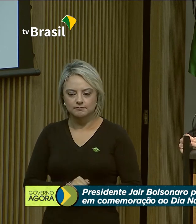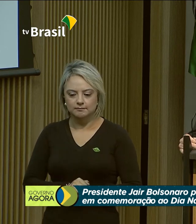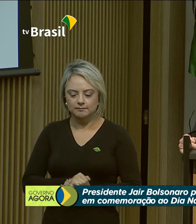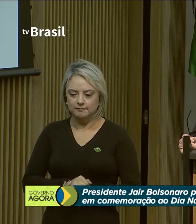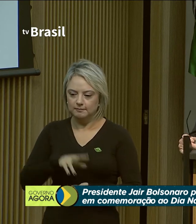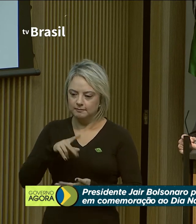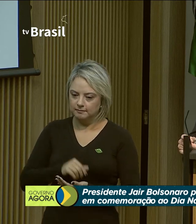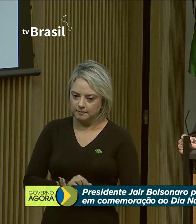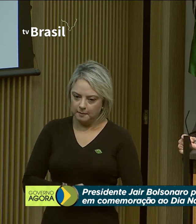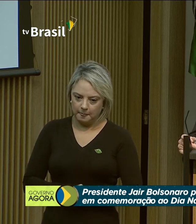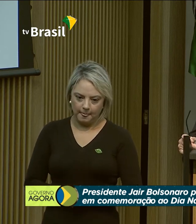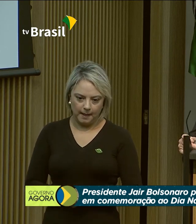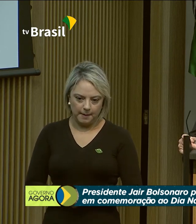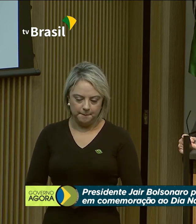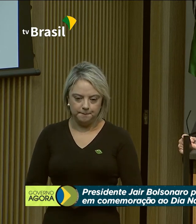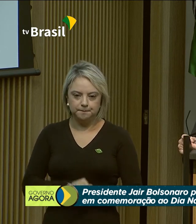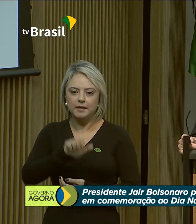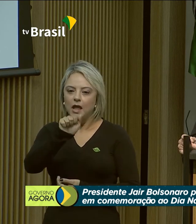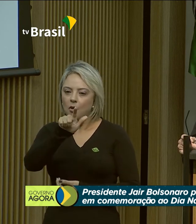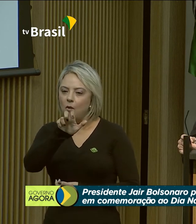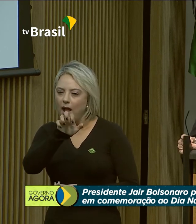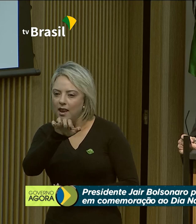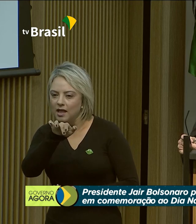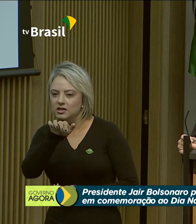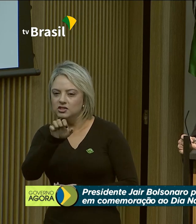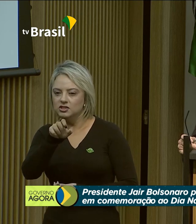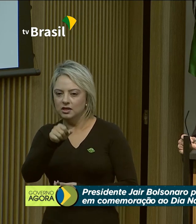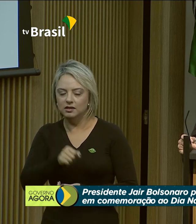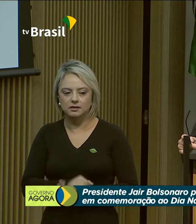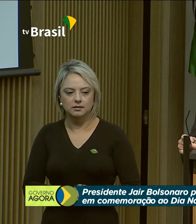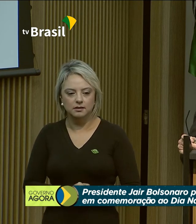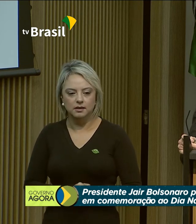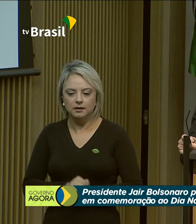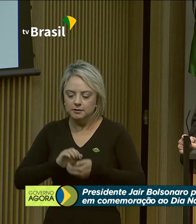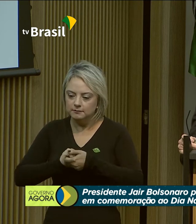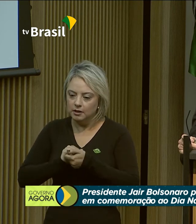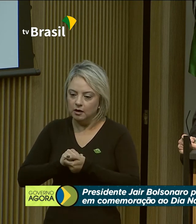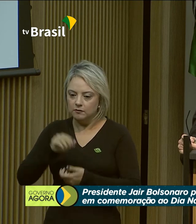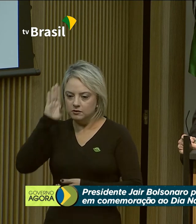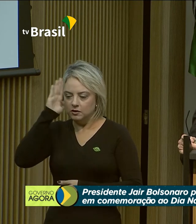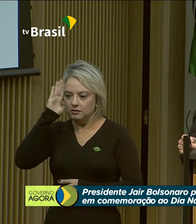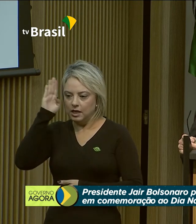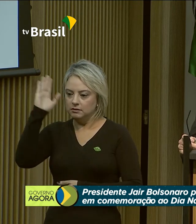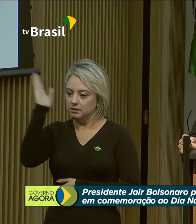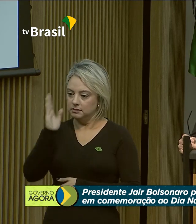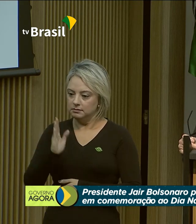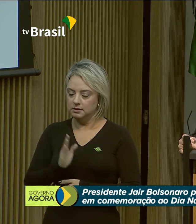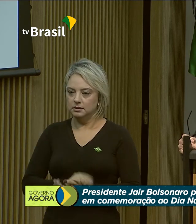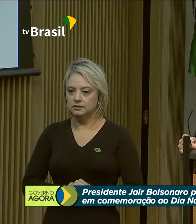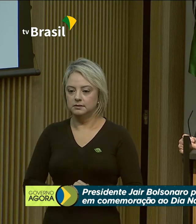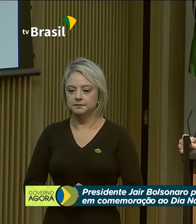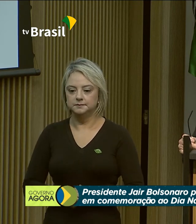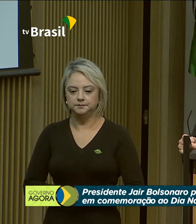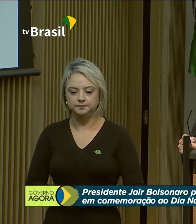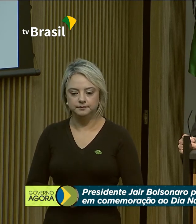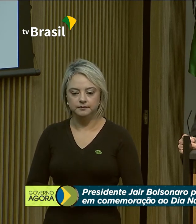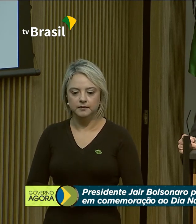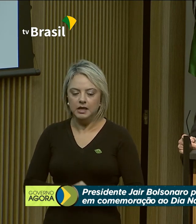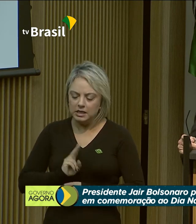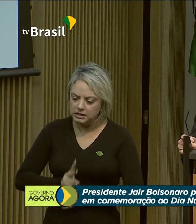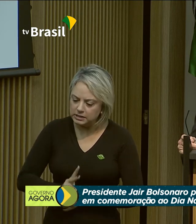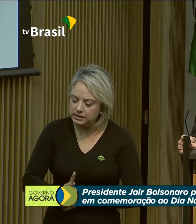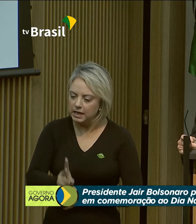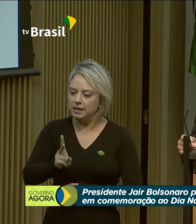dois, porque o Alexandre foi soldado do Exército Brasileiro, da Arma de Infantaria, e está